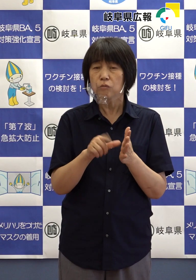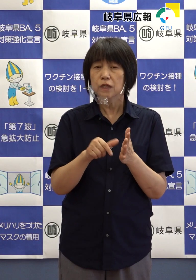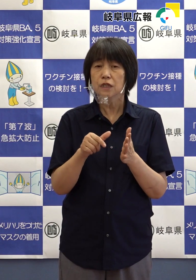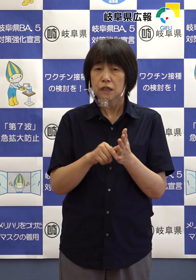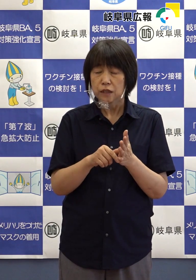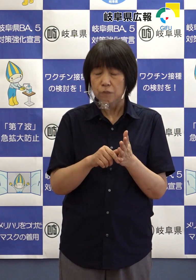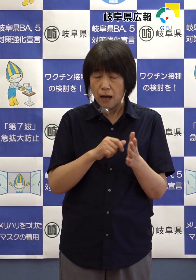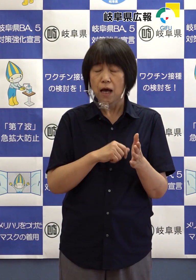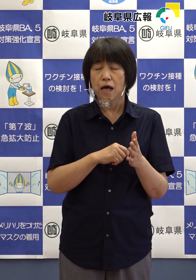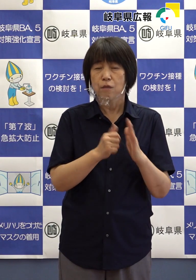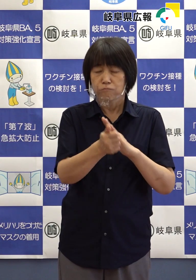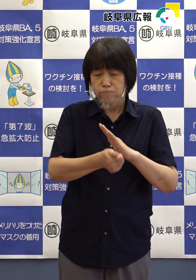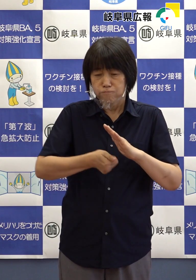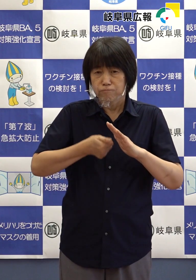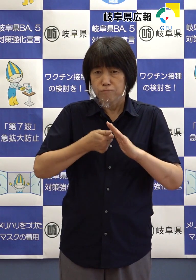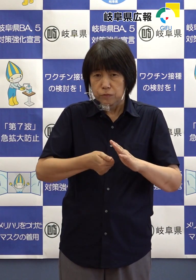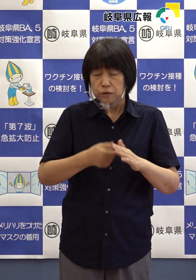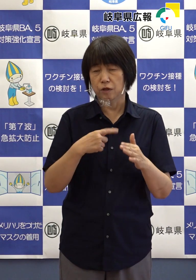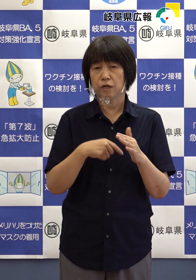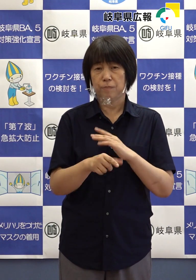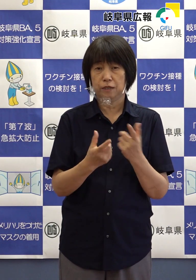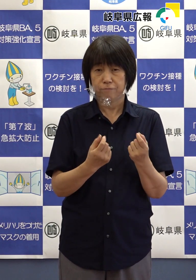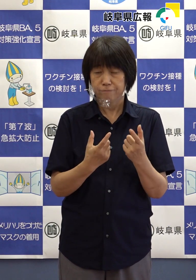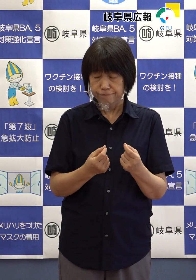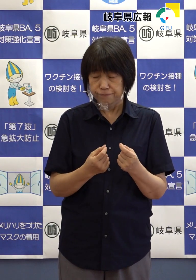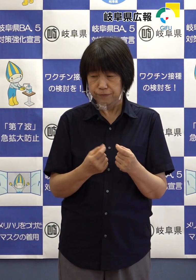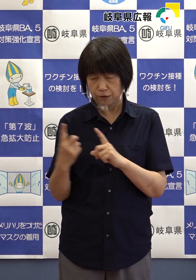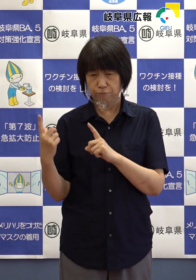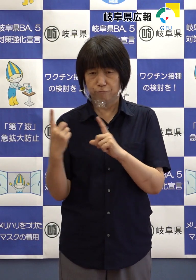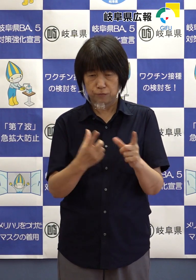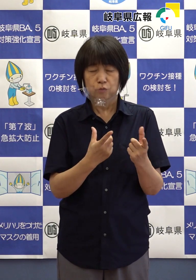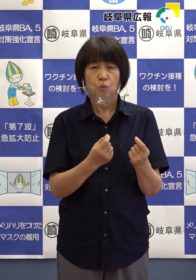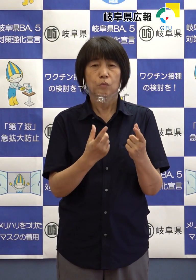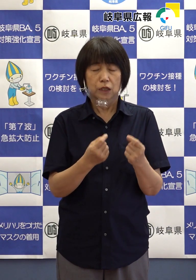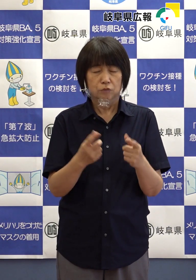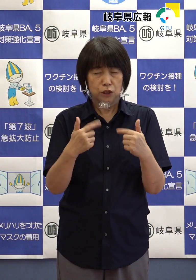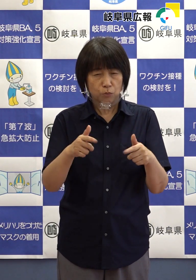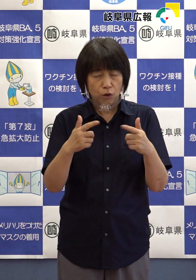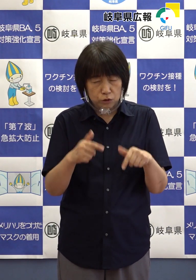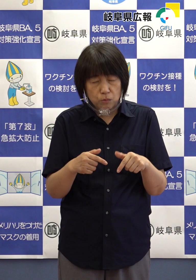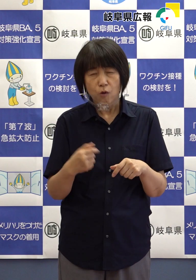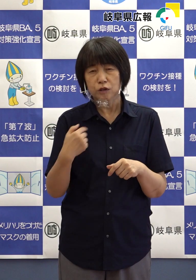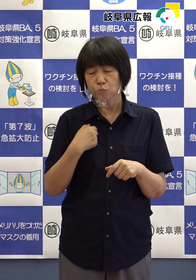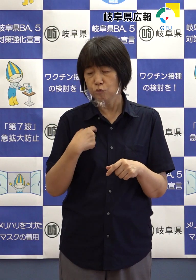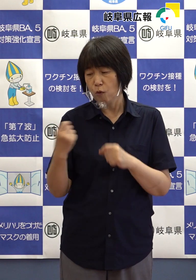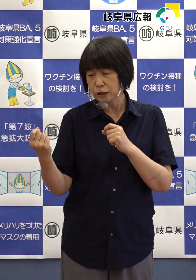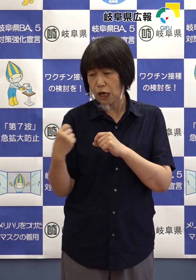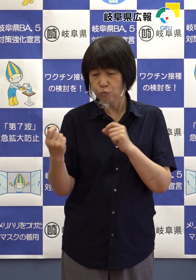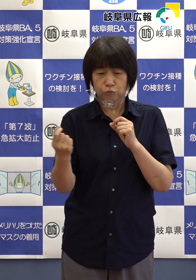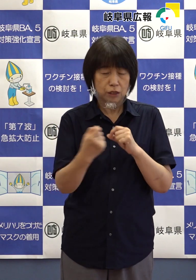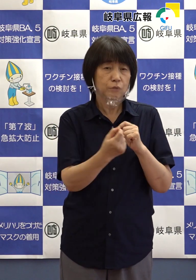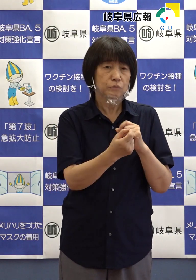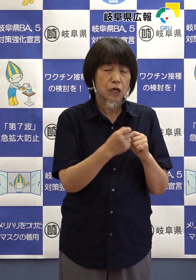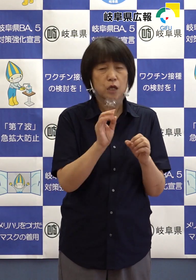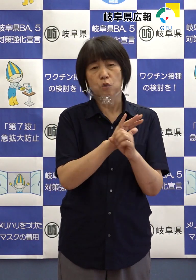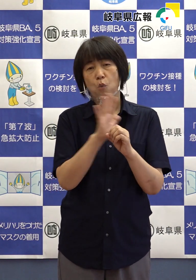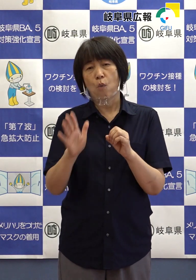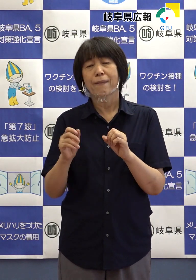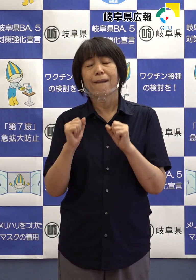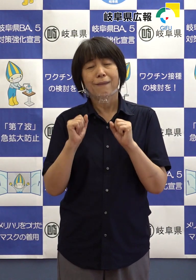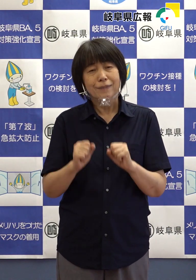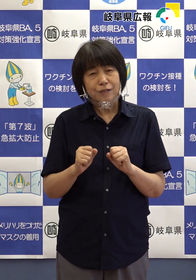時々刻々身近なところにコーナーいると思っていただいてあの警戒するところだけしっかり経過していただきたいということ